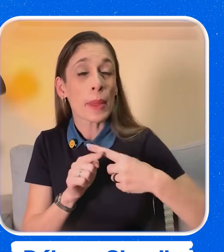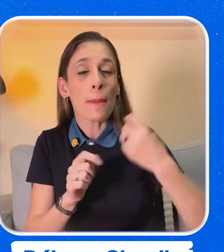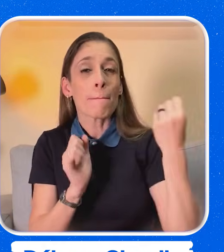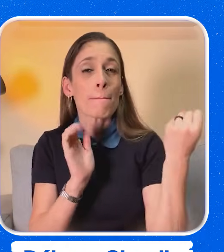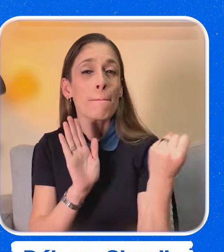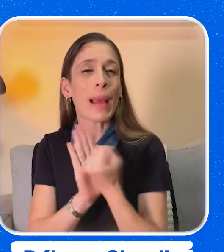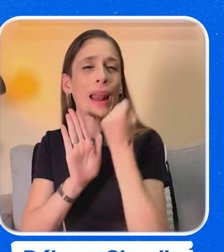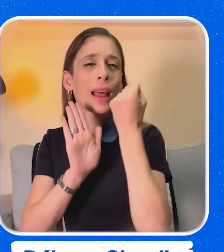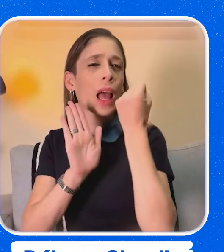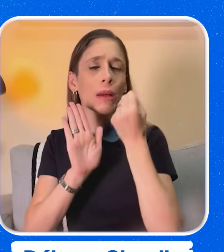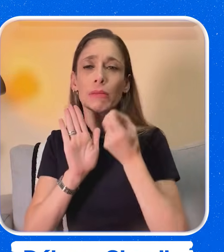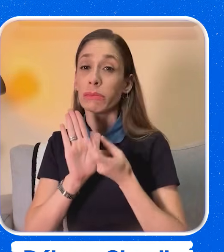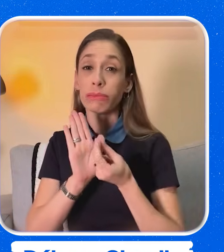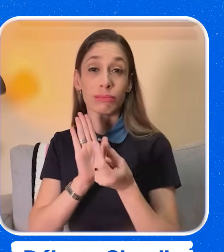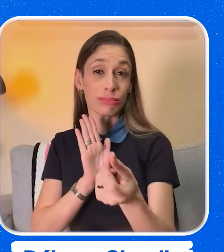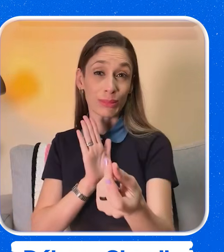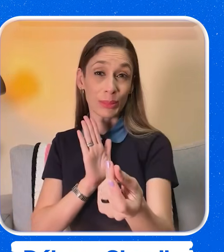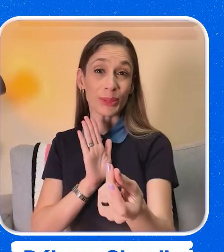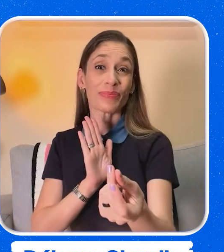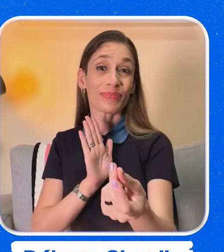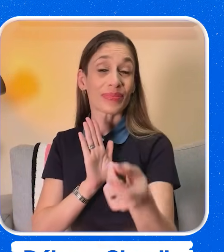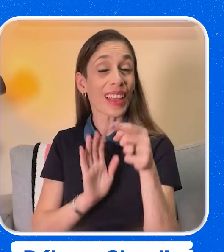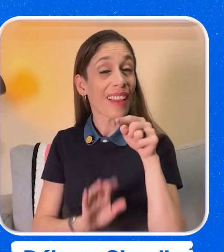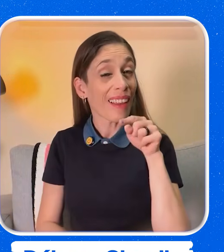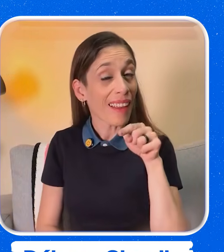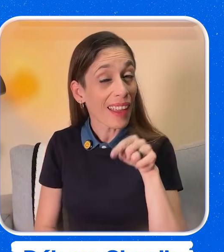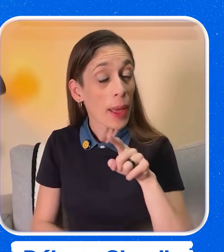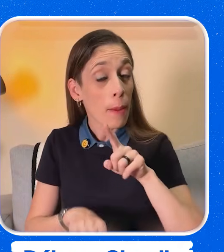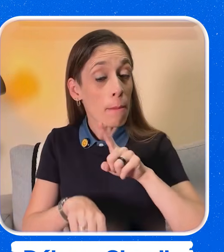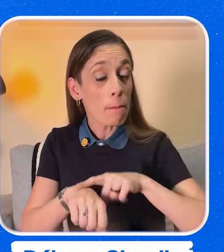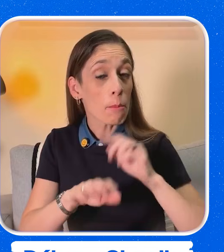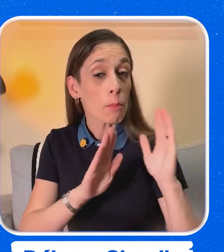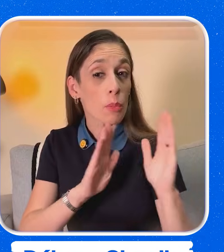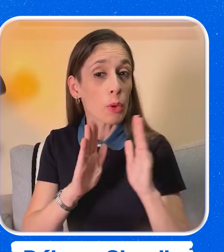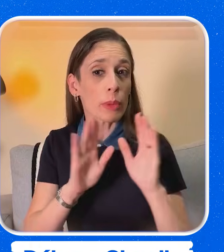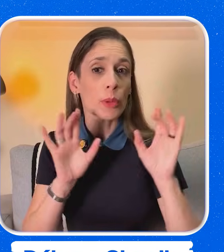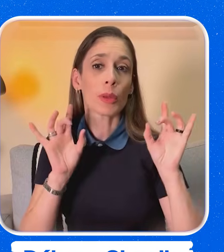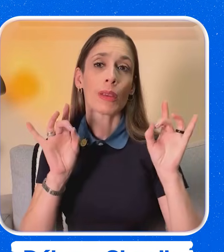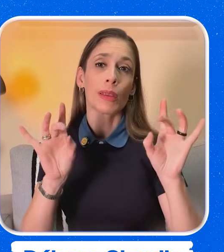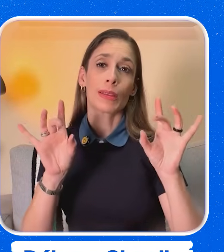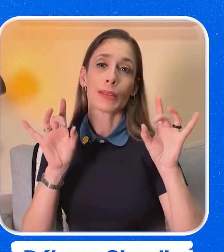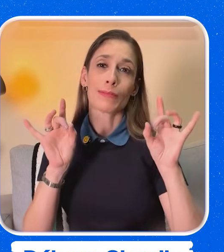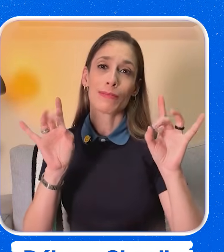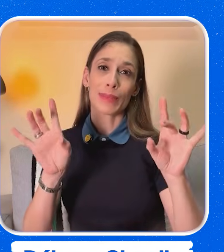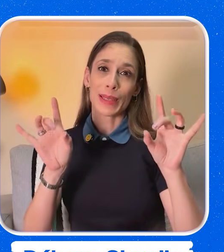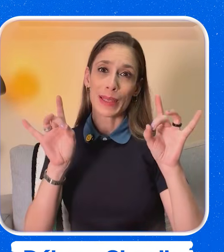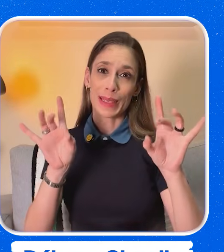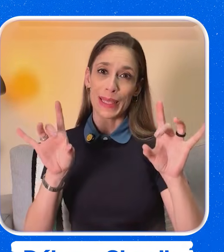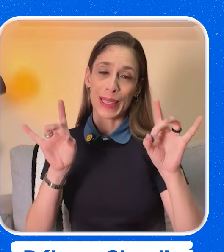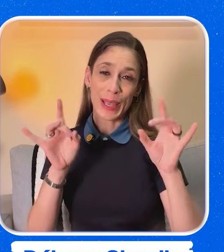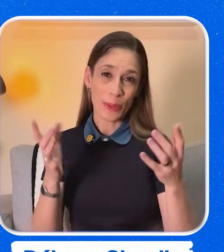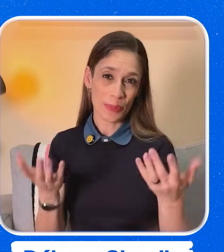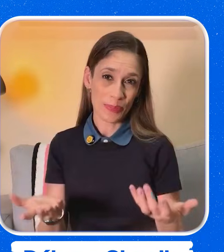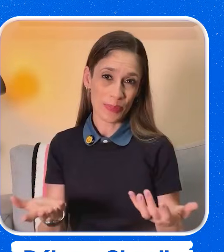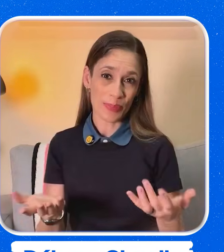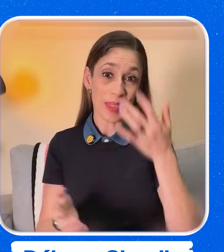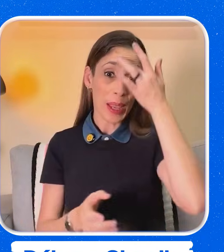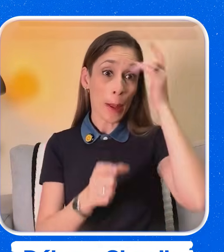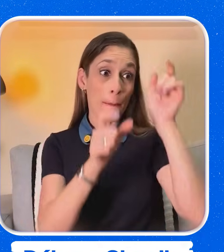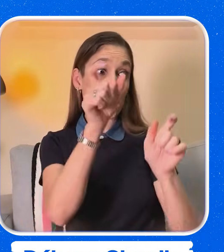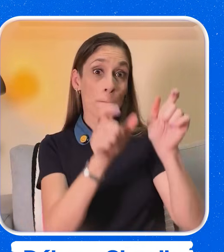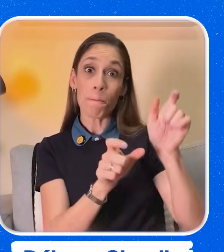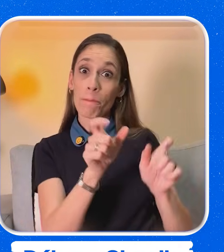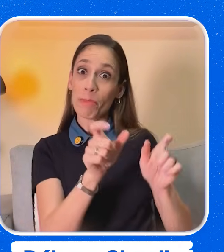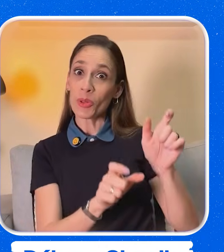E esse momento é especial para qualquer pessoa, né? São pessoas que chegam ali com uma história, uma